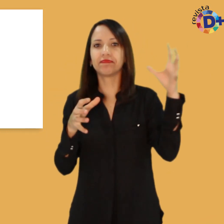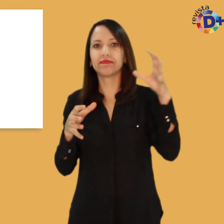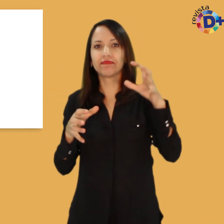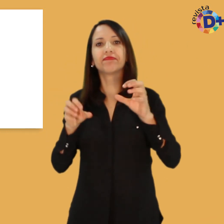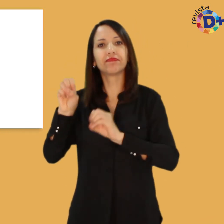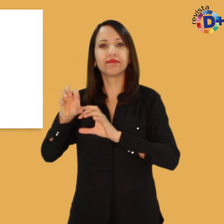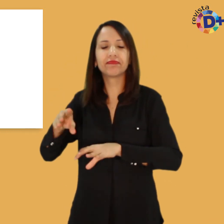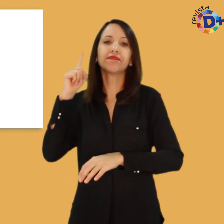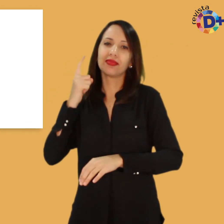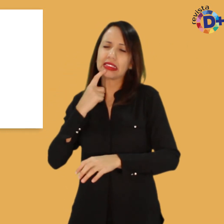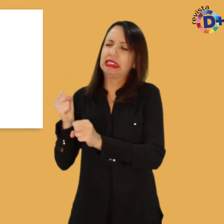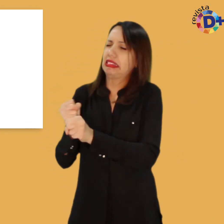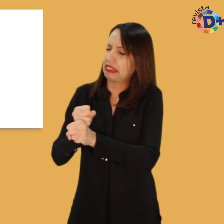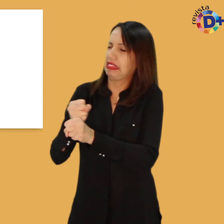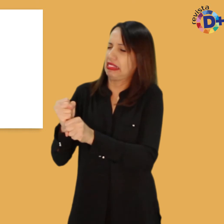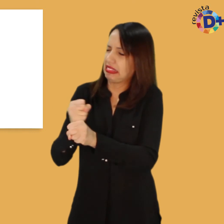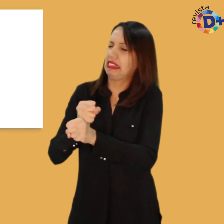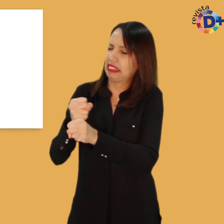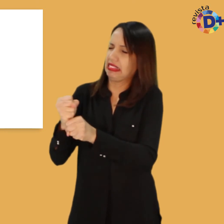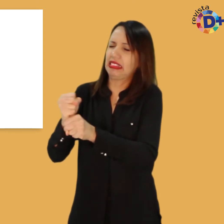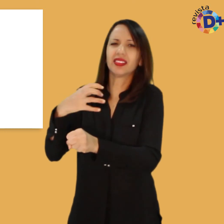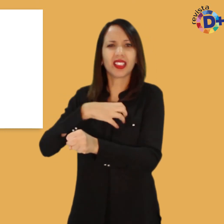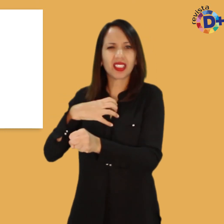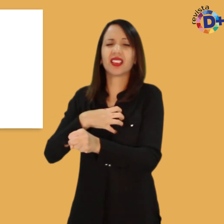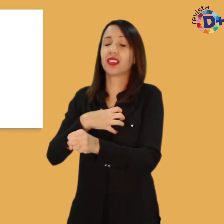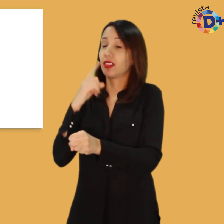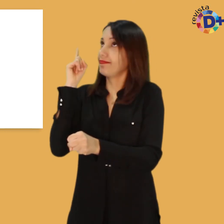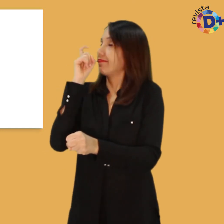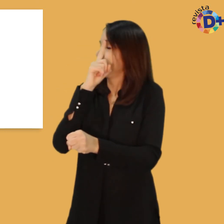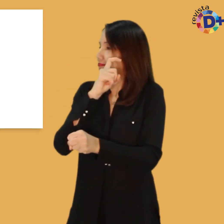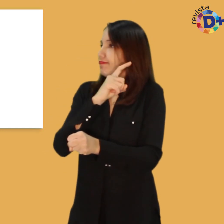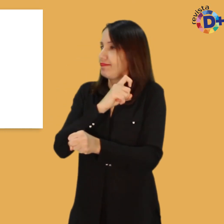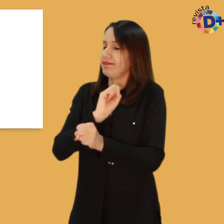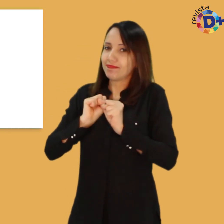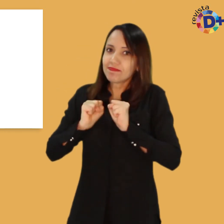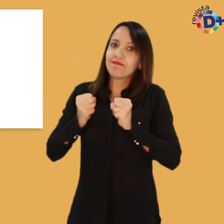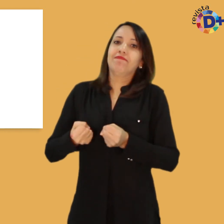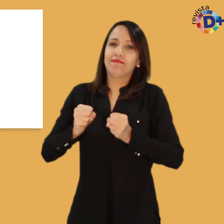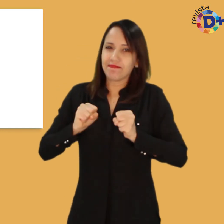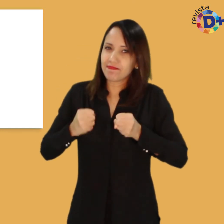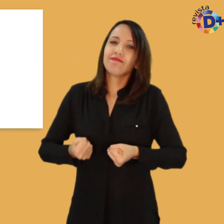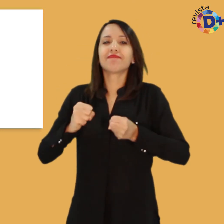surdos por anos, situação que, a duras penas, vem sendo vencida com a emergência da